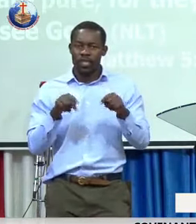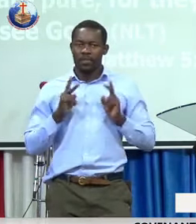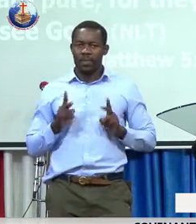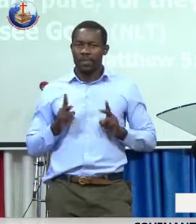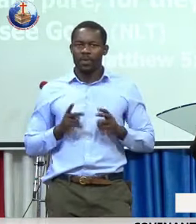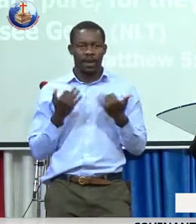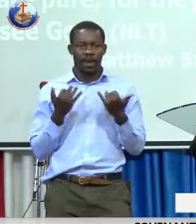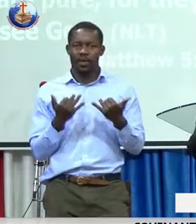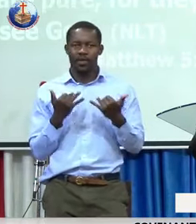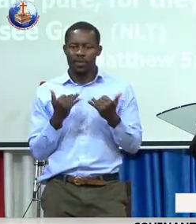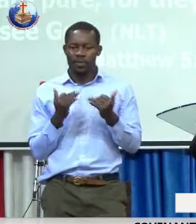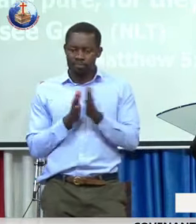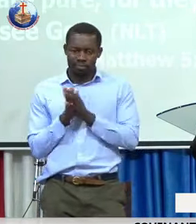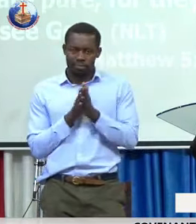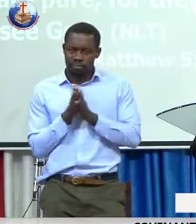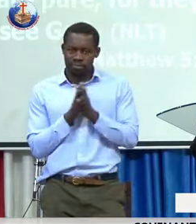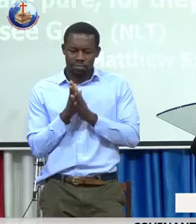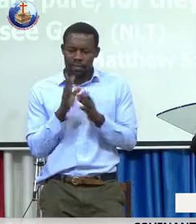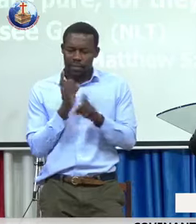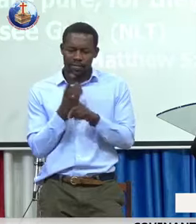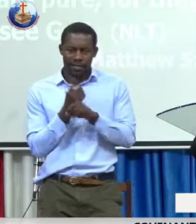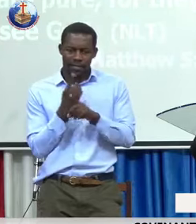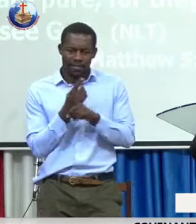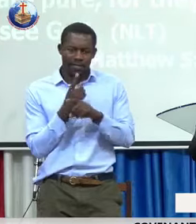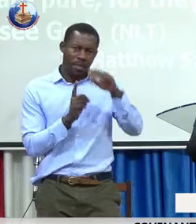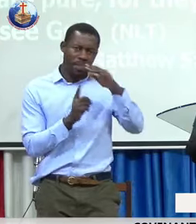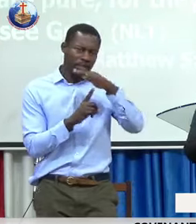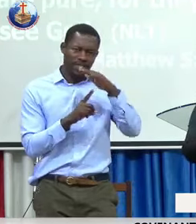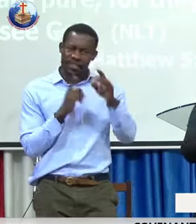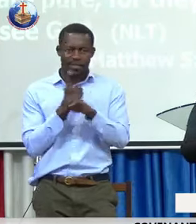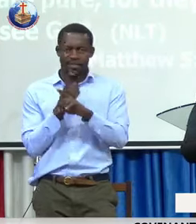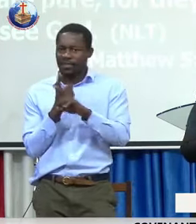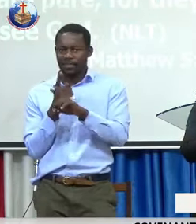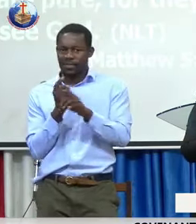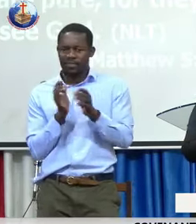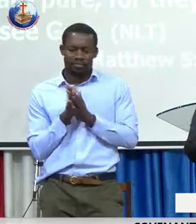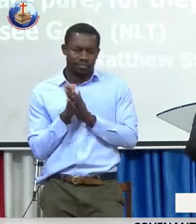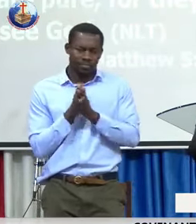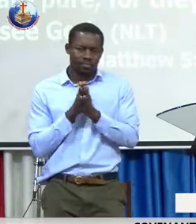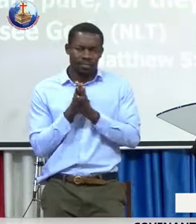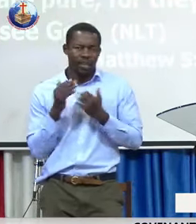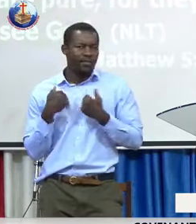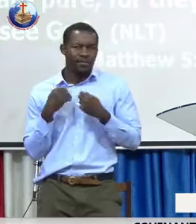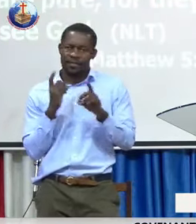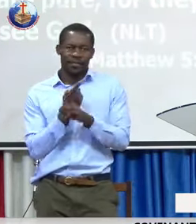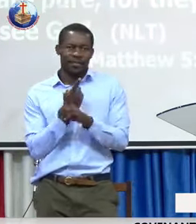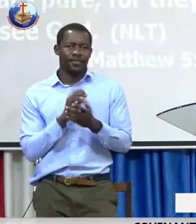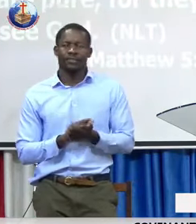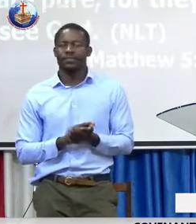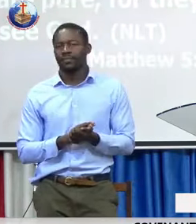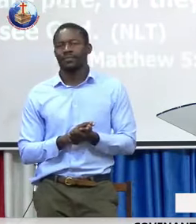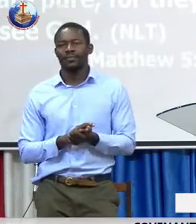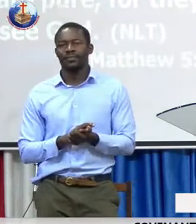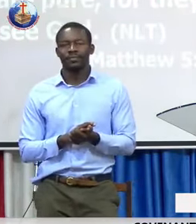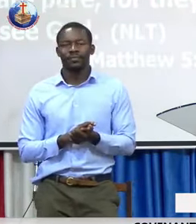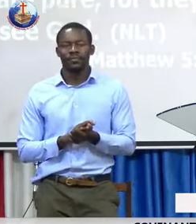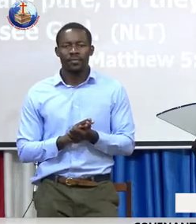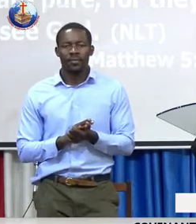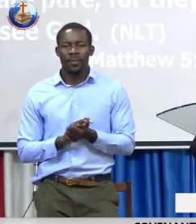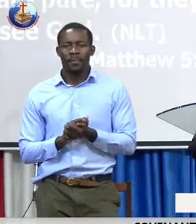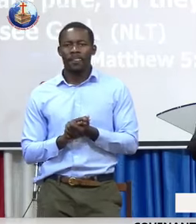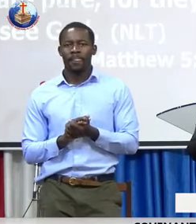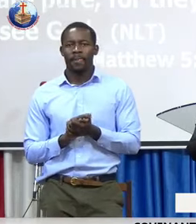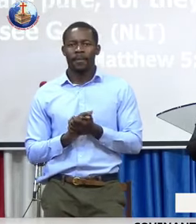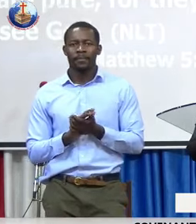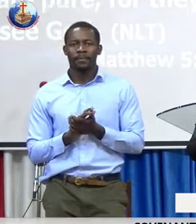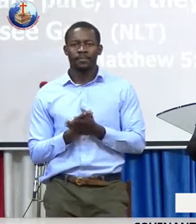different motives for joining different ministries, joining different places. Lakini siku hizi watu wako na nia tofauti ya kujiunga na huduma tofauti, ya kujiunga